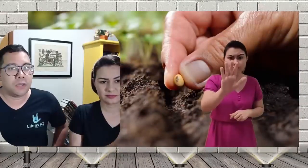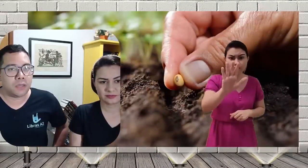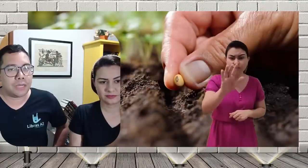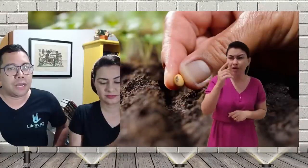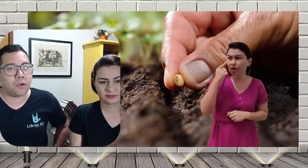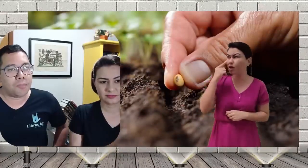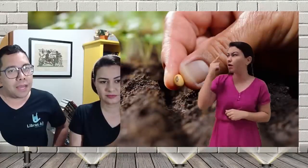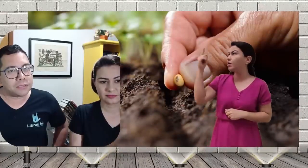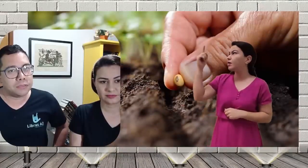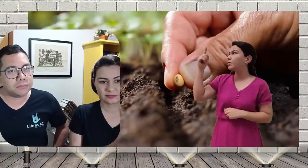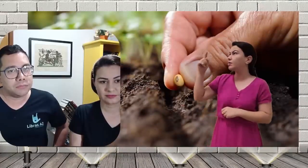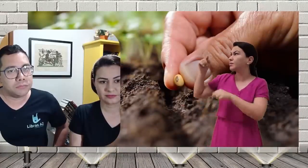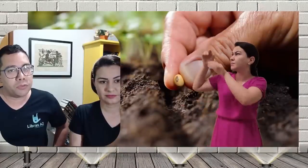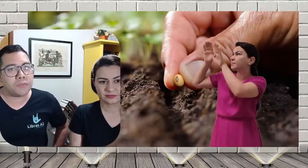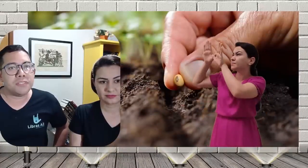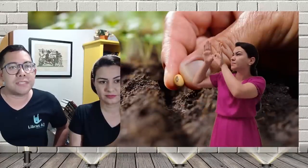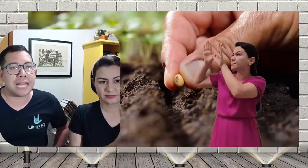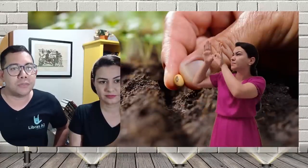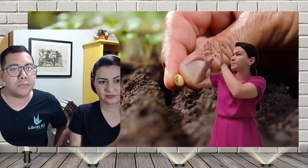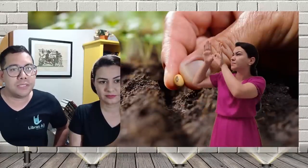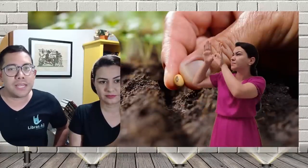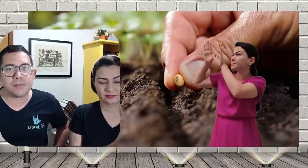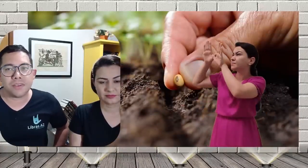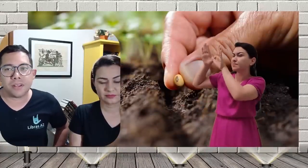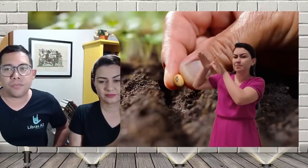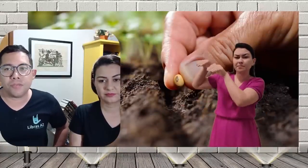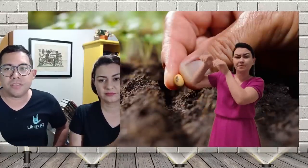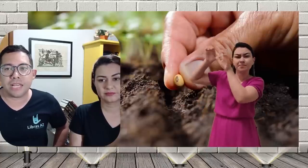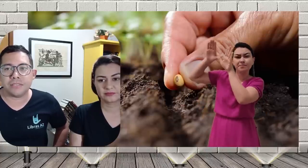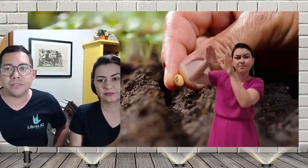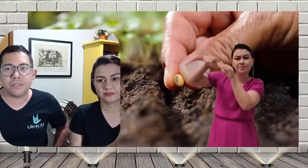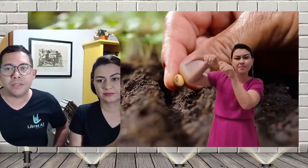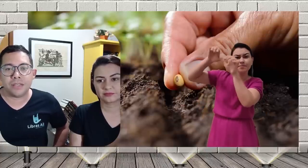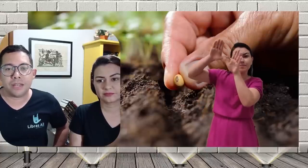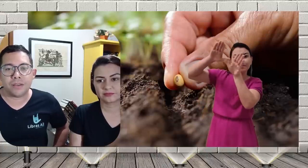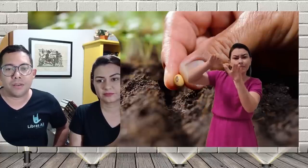Olha lá, ó, mas foi avistado. E ela fala, foi avistado. Olha lá, ó.